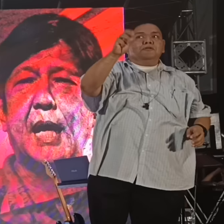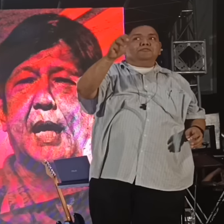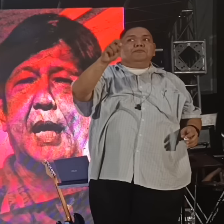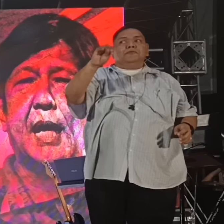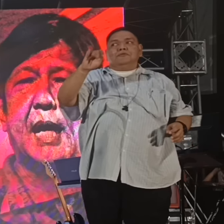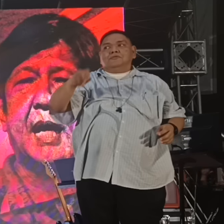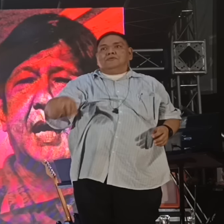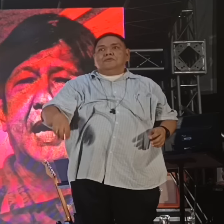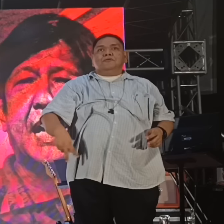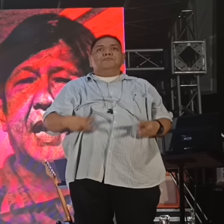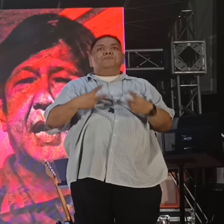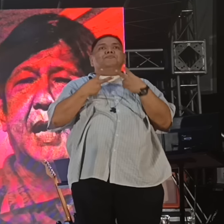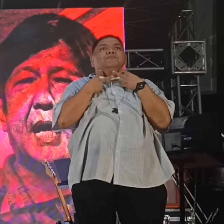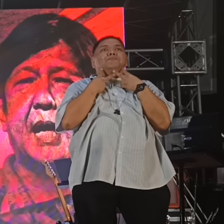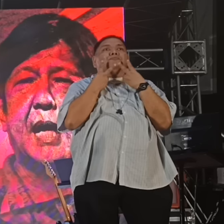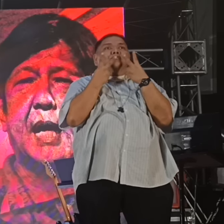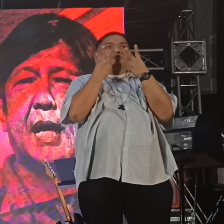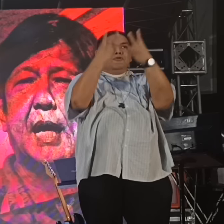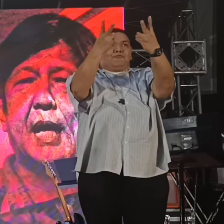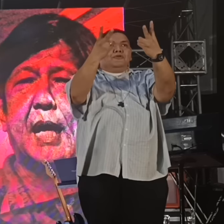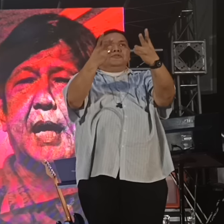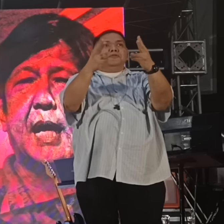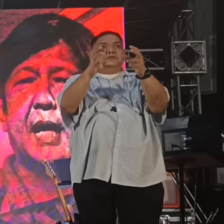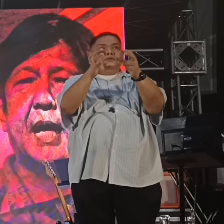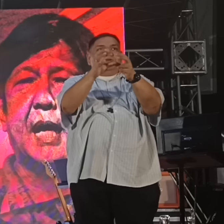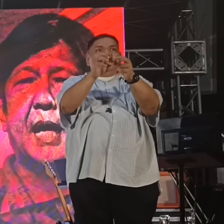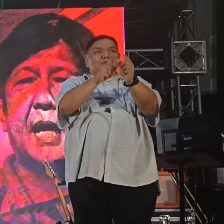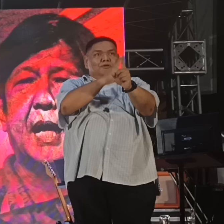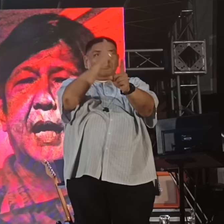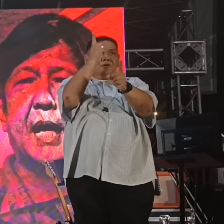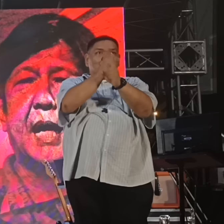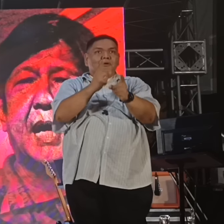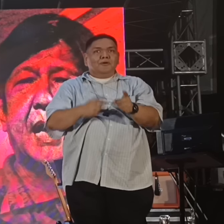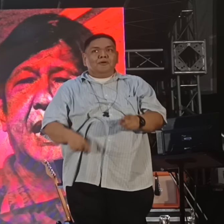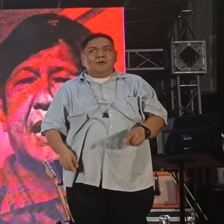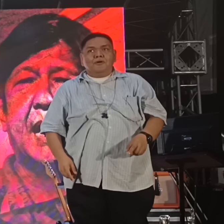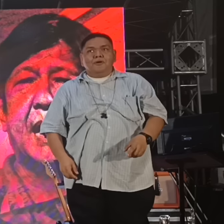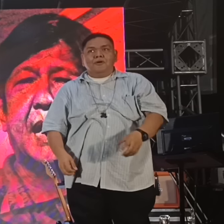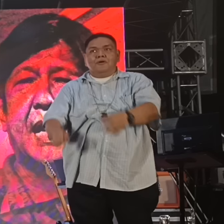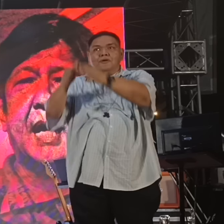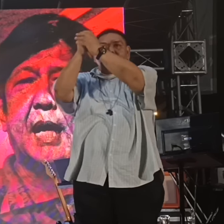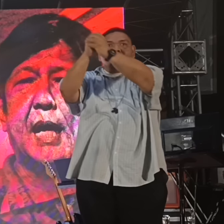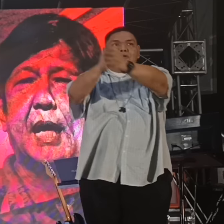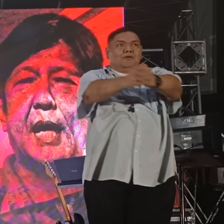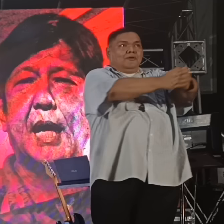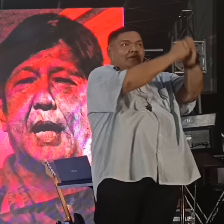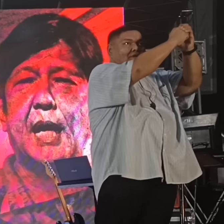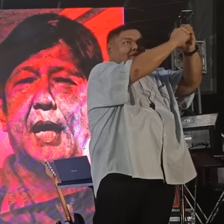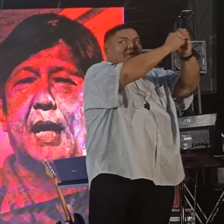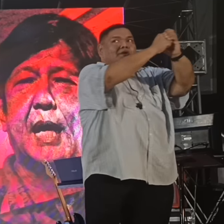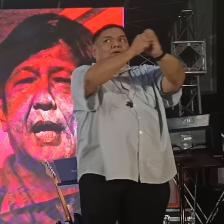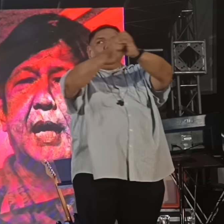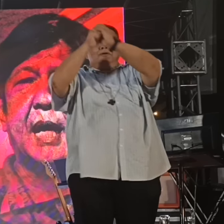SMNI! Boses ng katotohanan! Mabuhay ang Maisog!